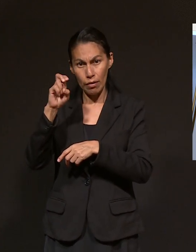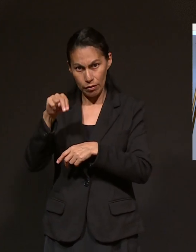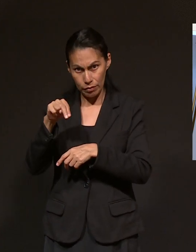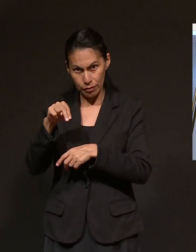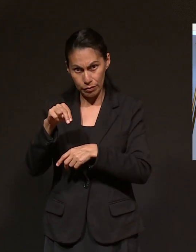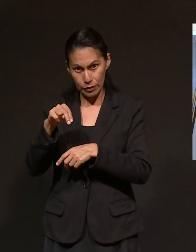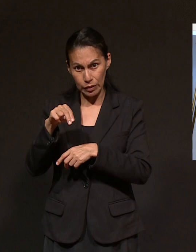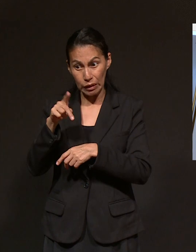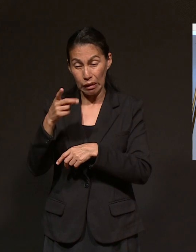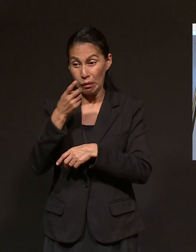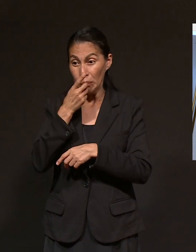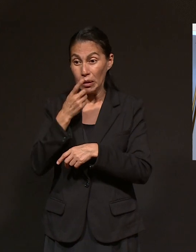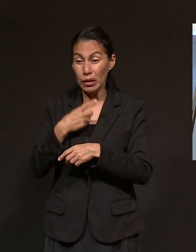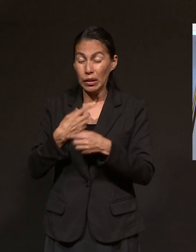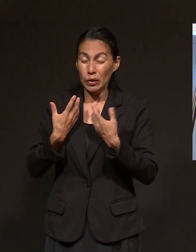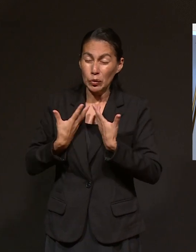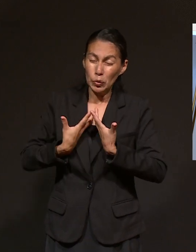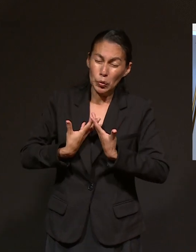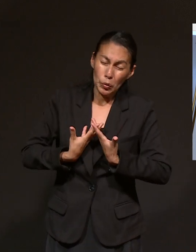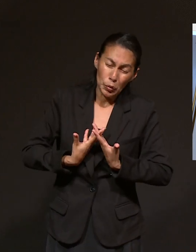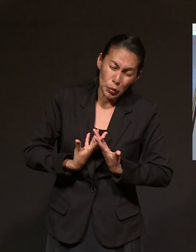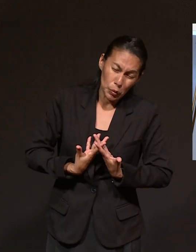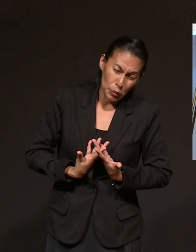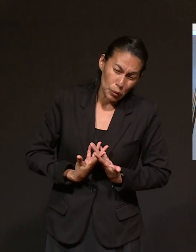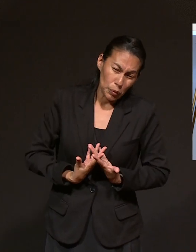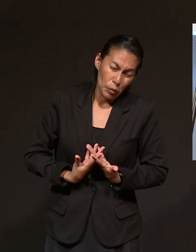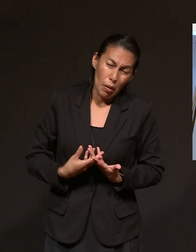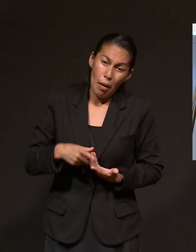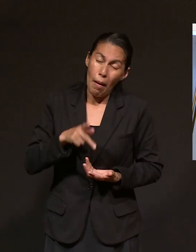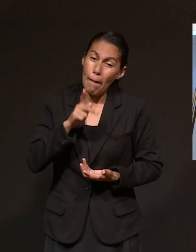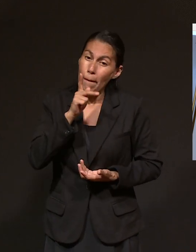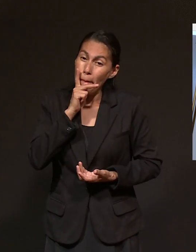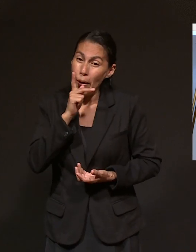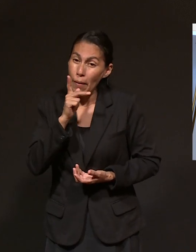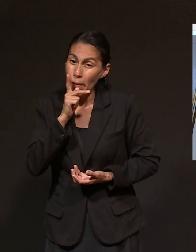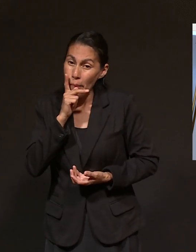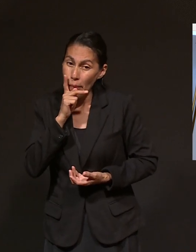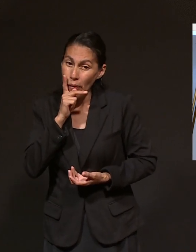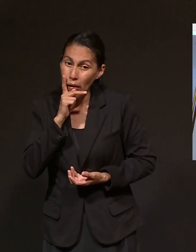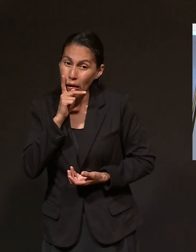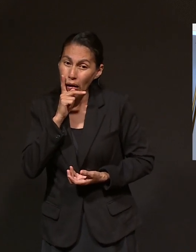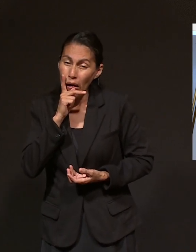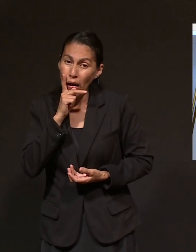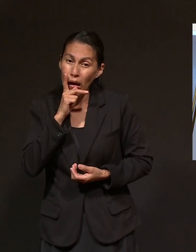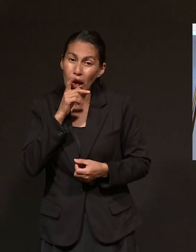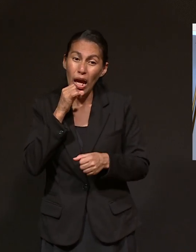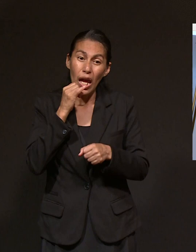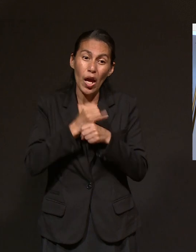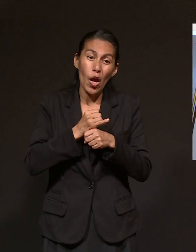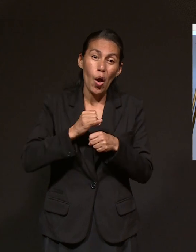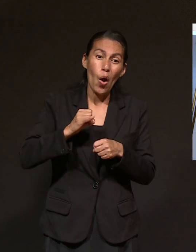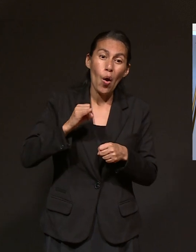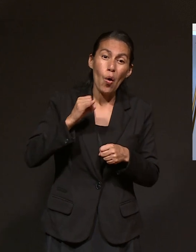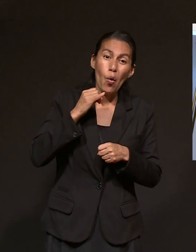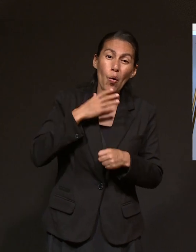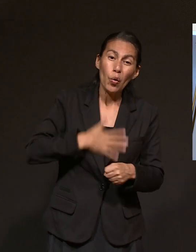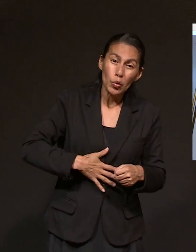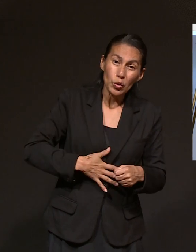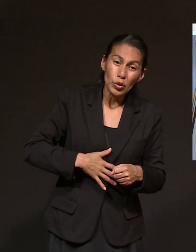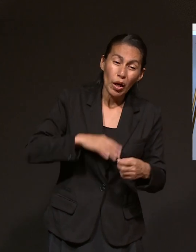Karen Y con angustia me expresó que su padre había sido acusado